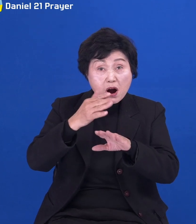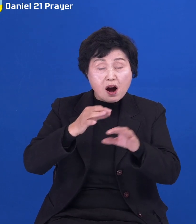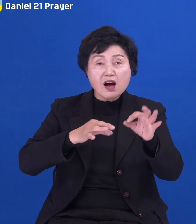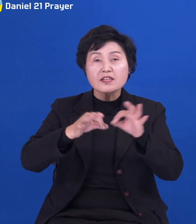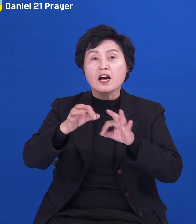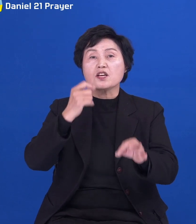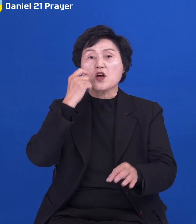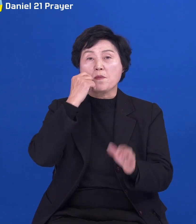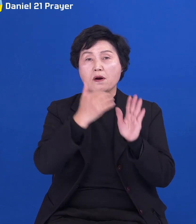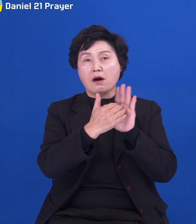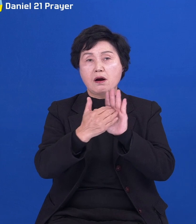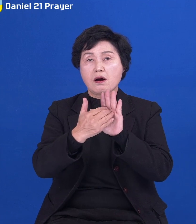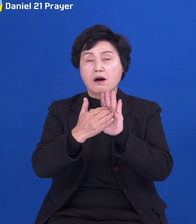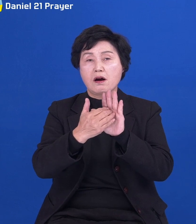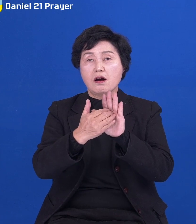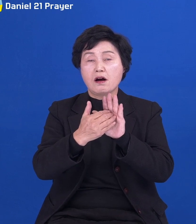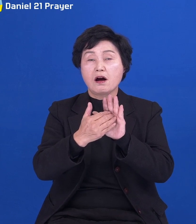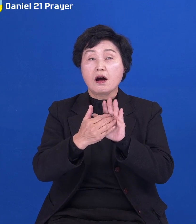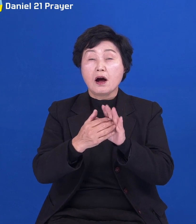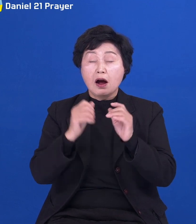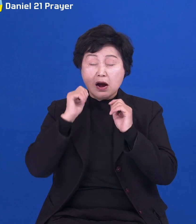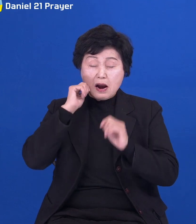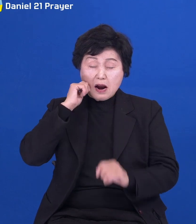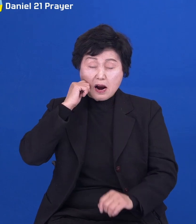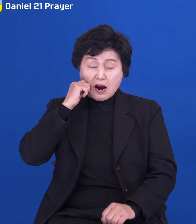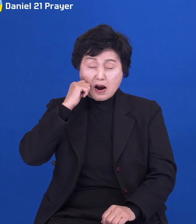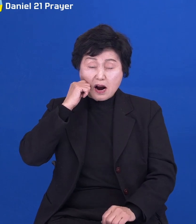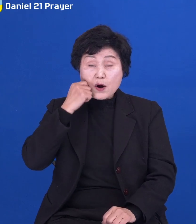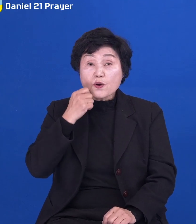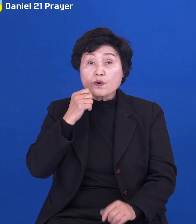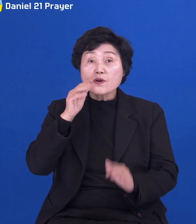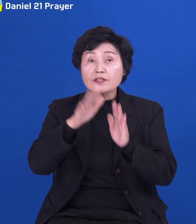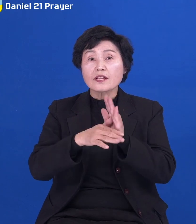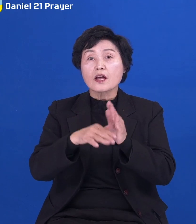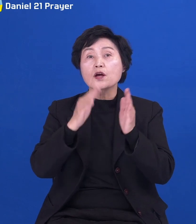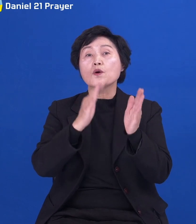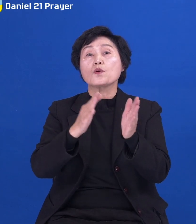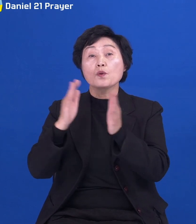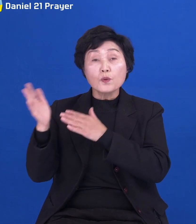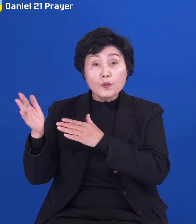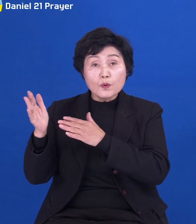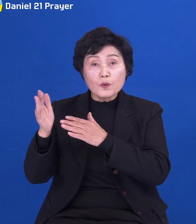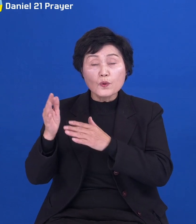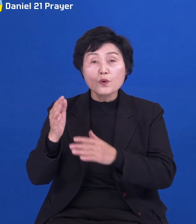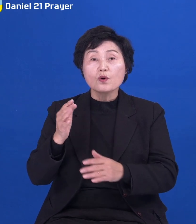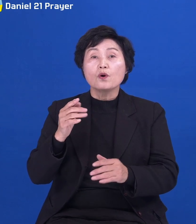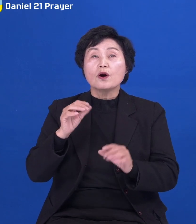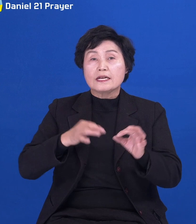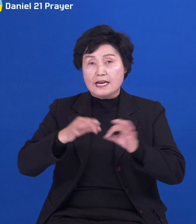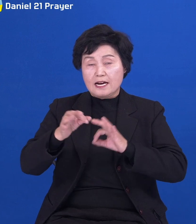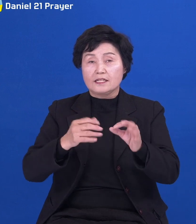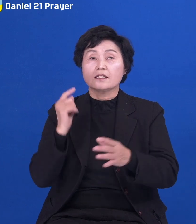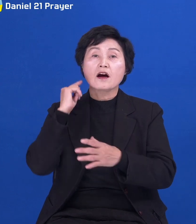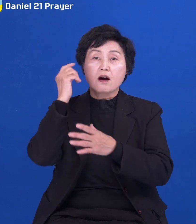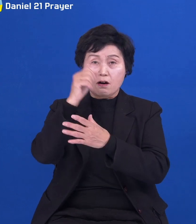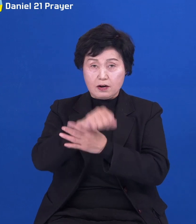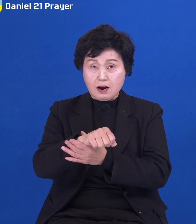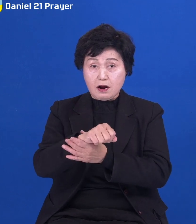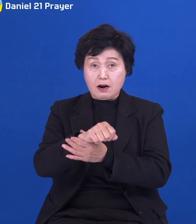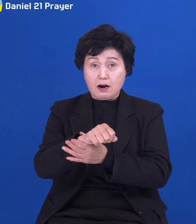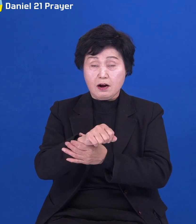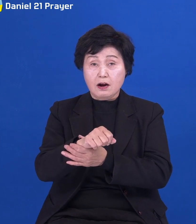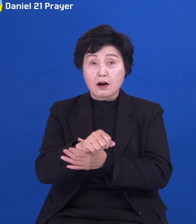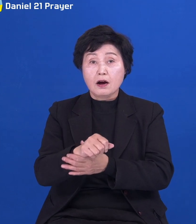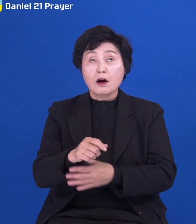당시 고난의 행군 이후에는 장사를 하려고 해도 돈이 없었어요. 왜냐하면 이때까지만 해도 북한 사람들은